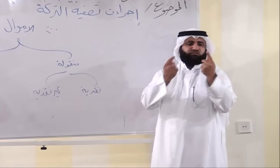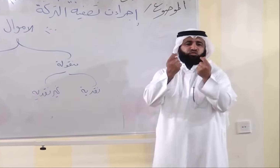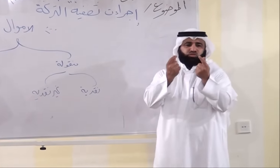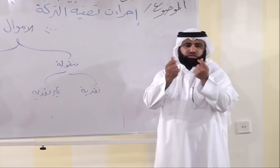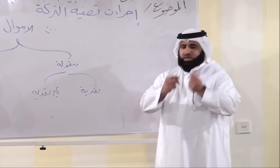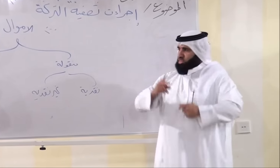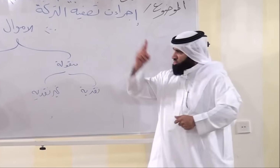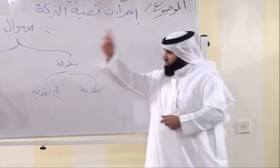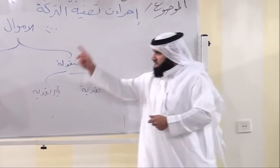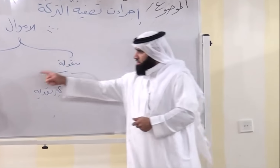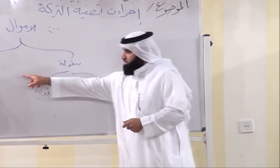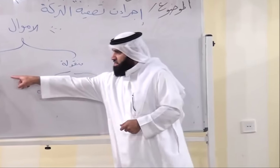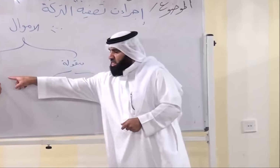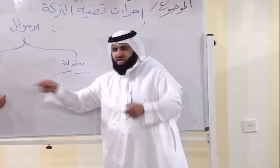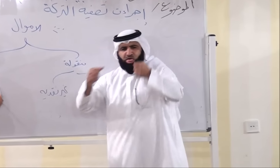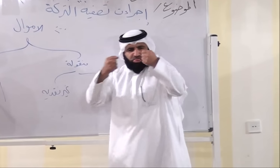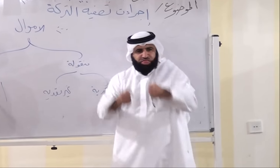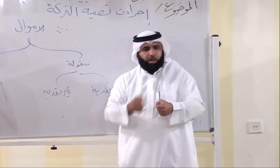ونجد الأموال الثالثة اللي هي